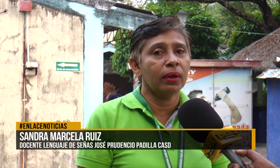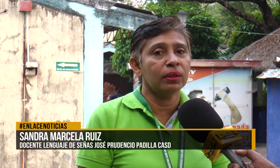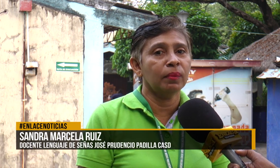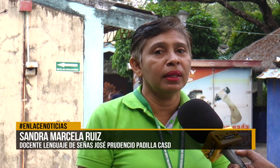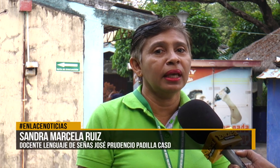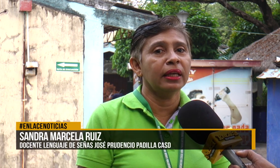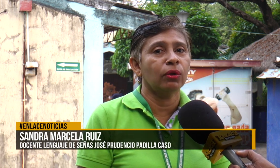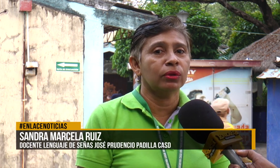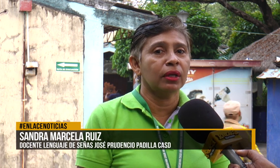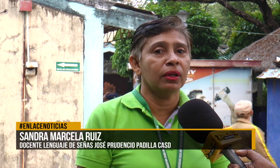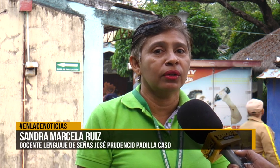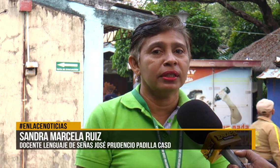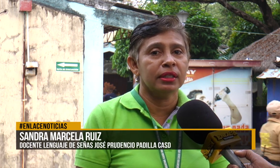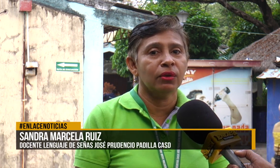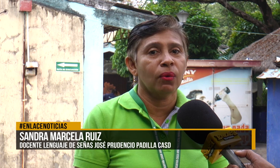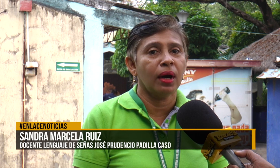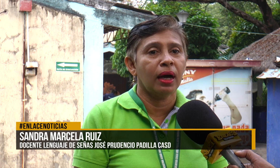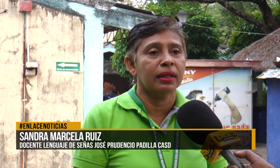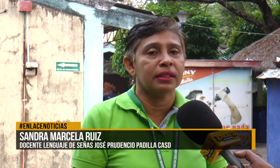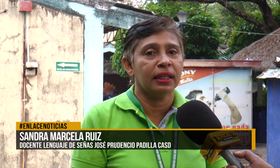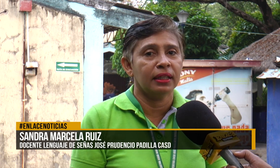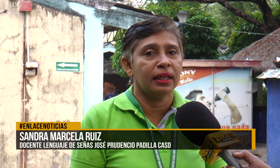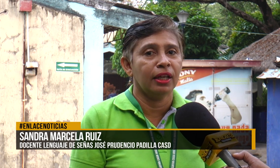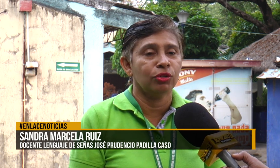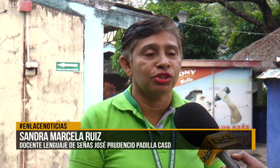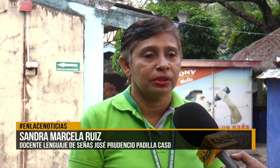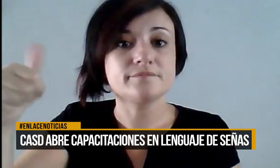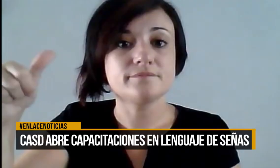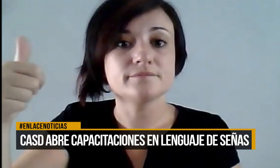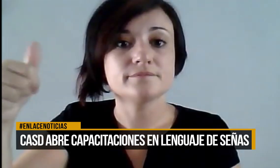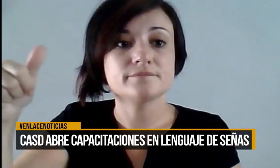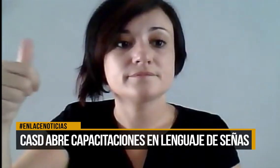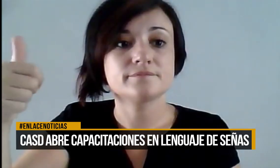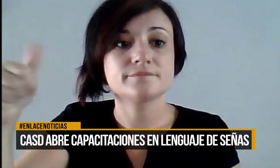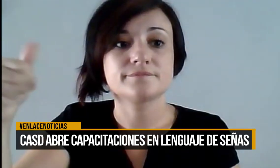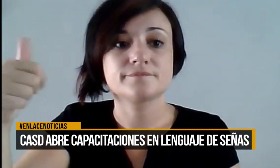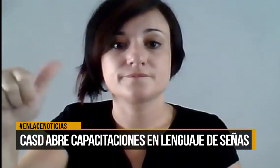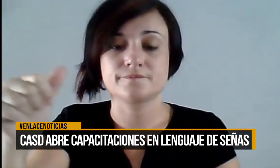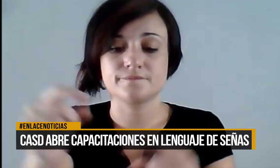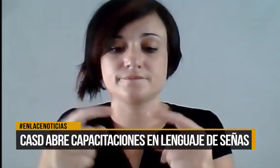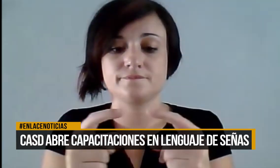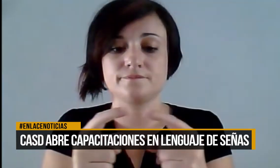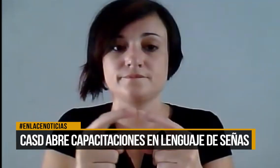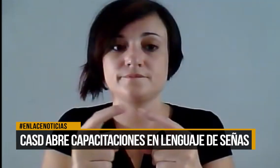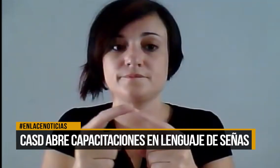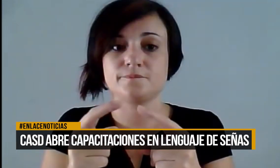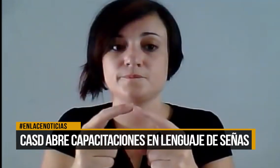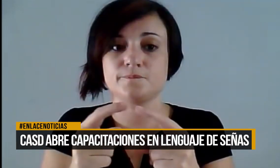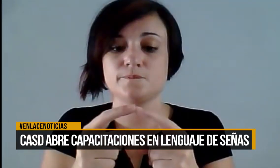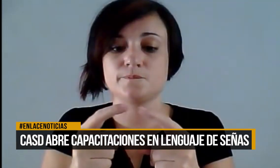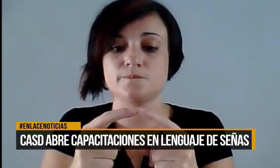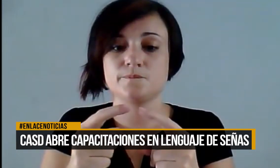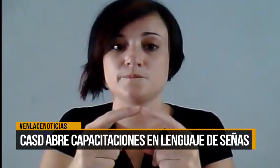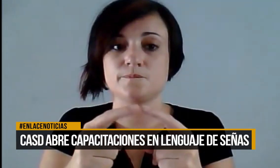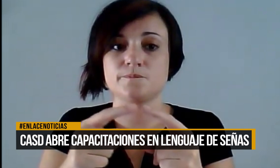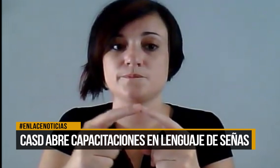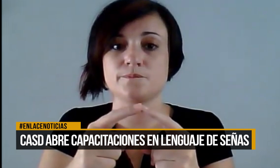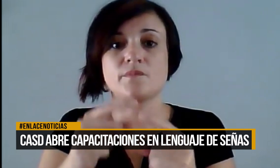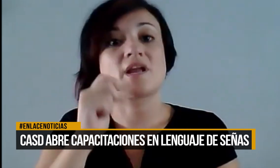4 y media y el otro horario es de 5 a 7 de la noche. La institución educativa CAS seguirá trabajando para fortalecer el desarrollo de estudiantes